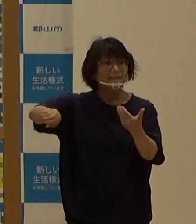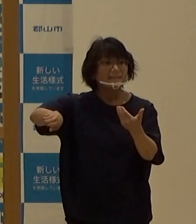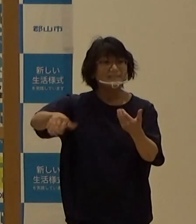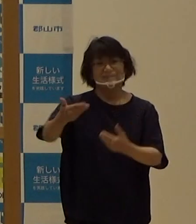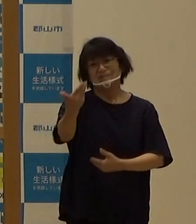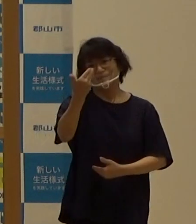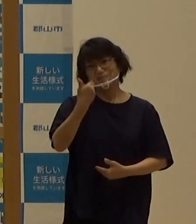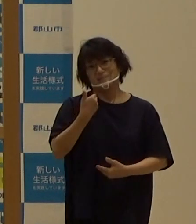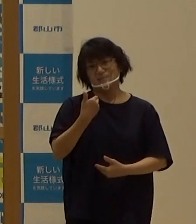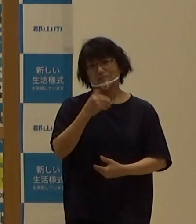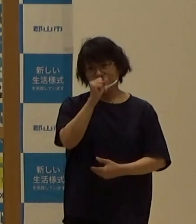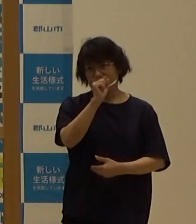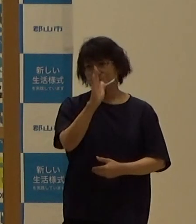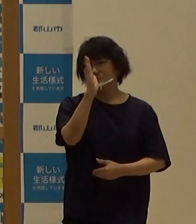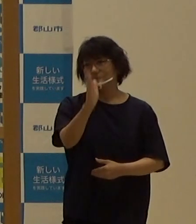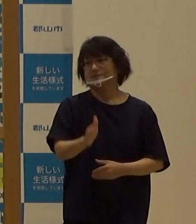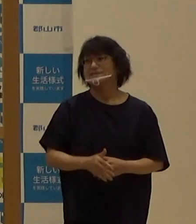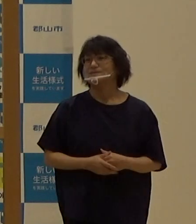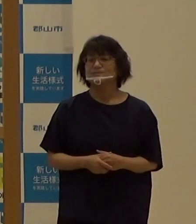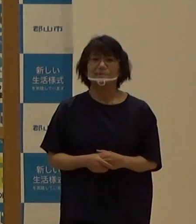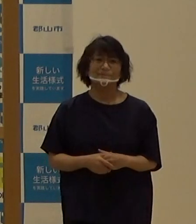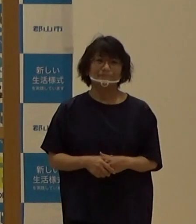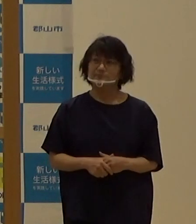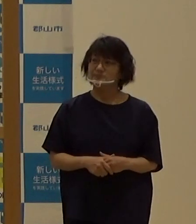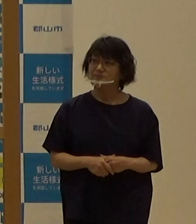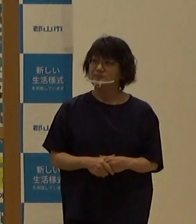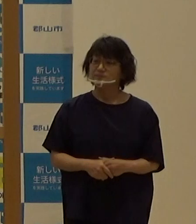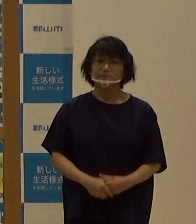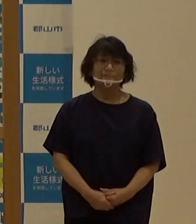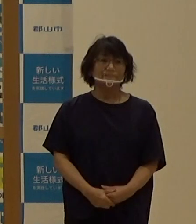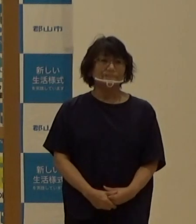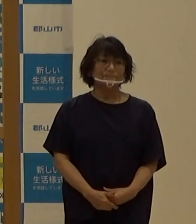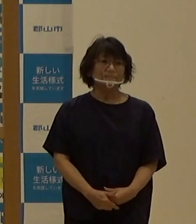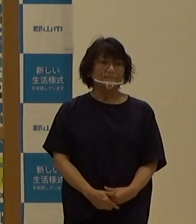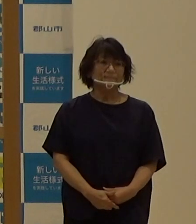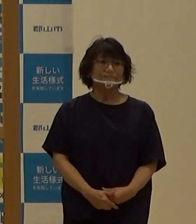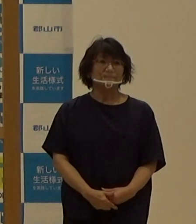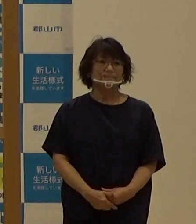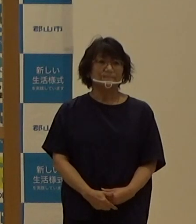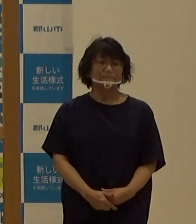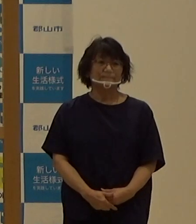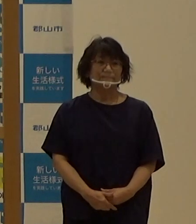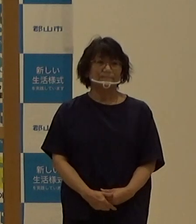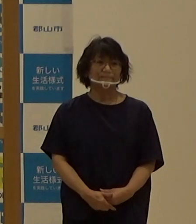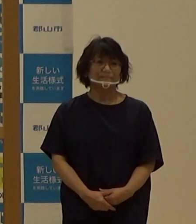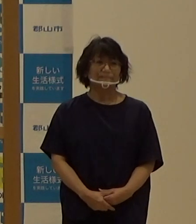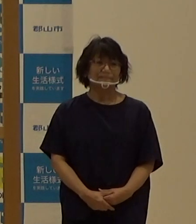したいと存じます。福島民友様、いかがでしょうか。